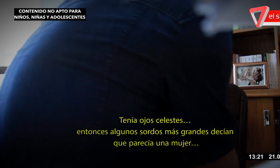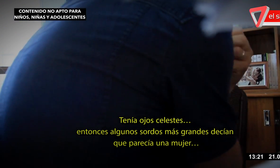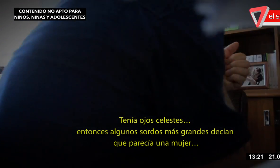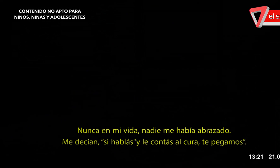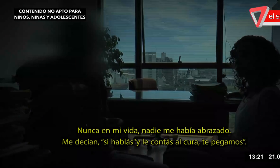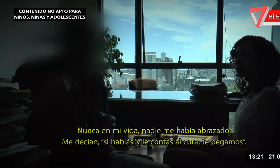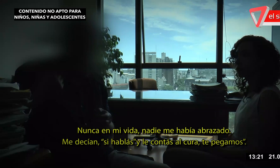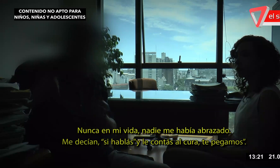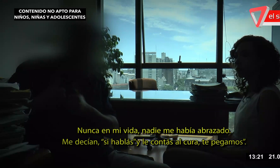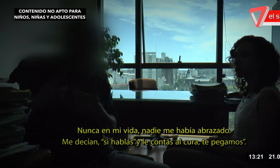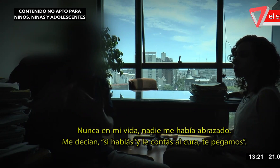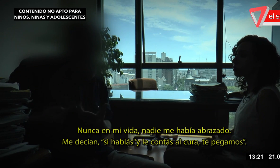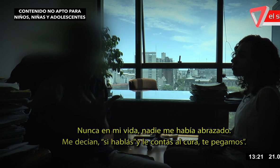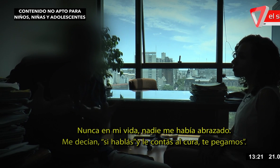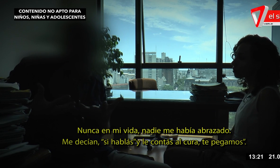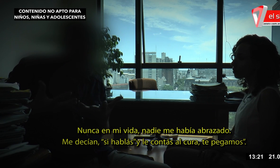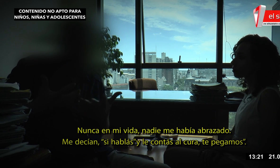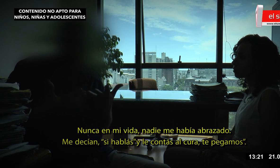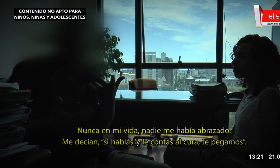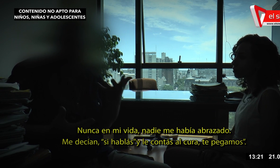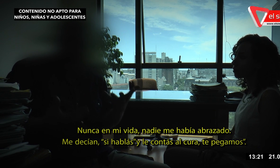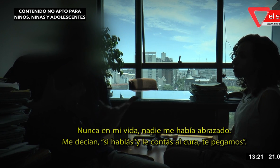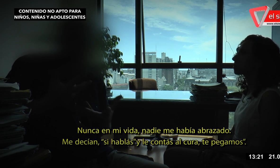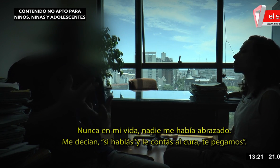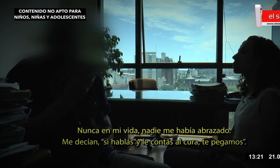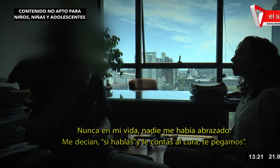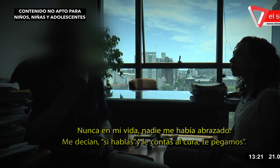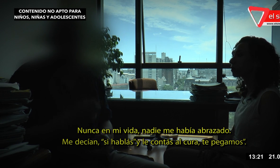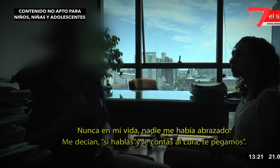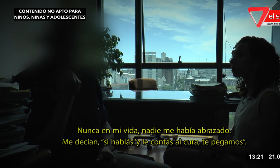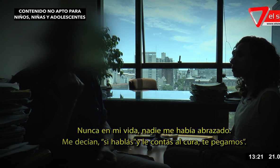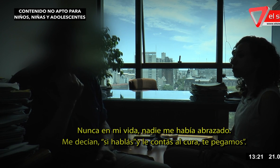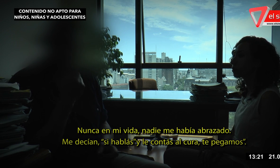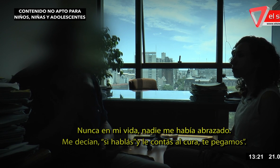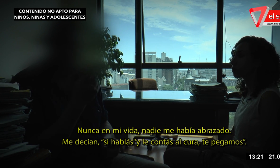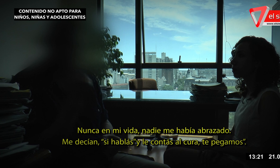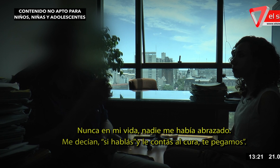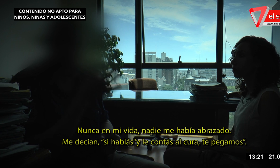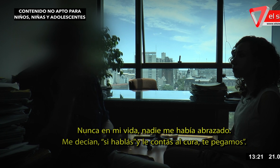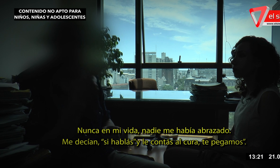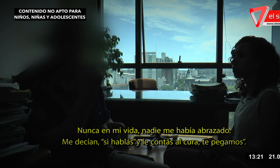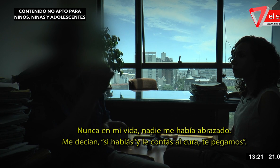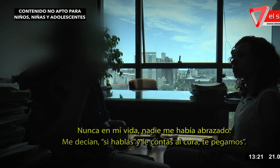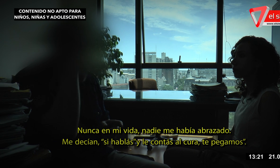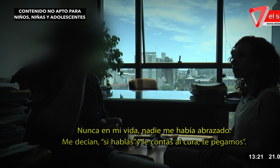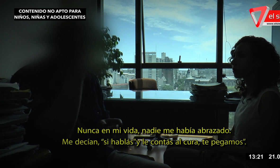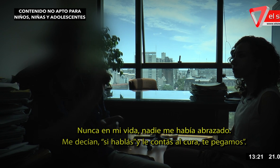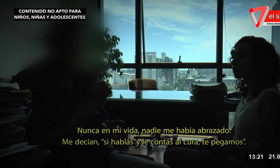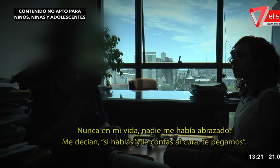mujer. Nunca en mi vida nadie me había abrazado. Me decían, si hablas y le contás al